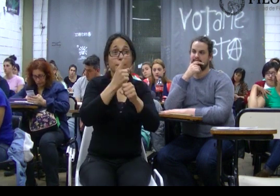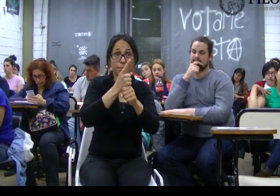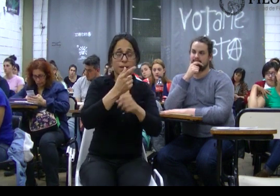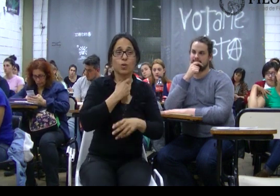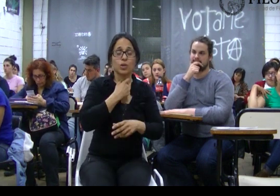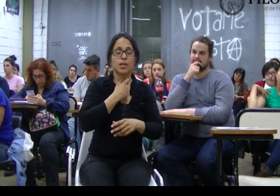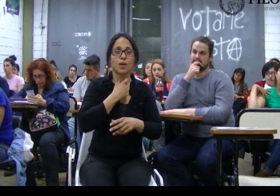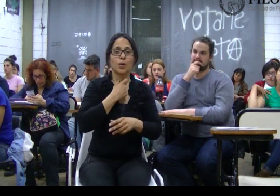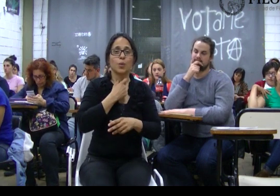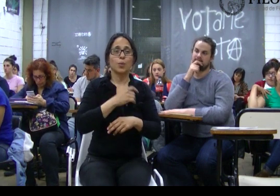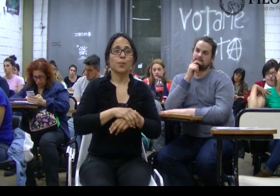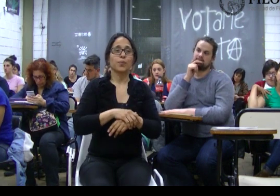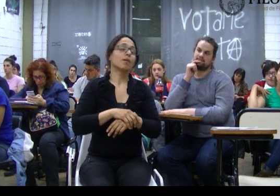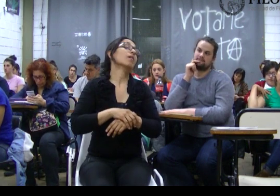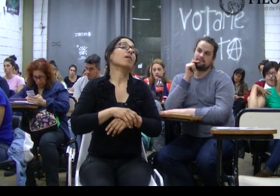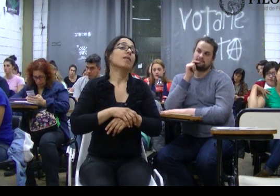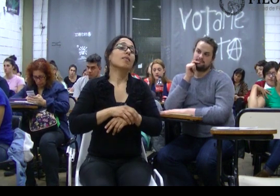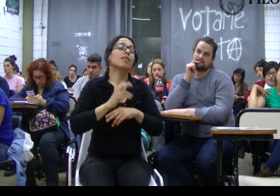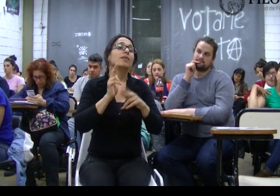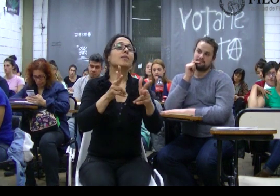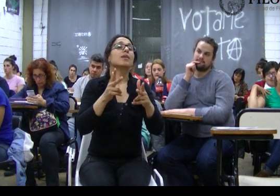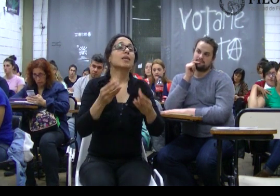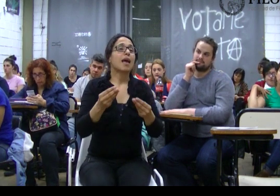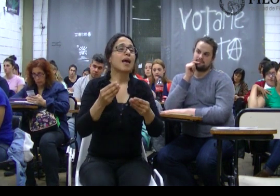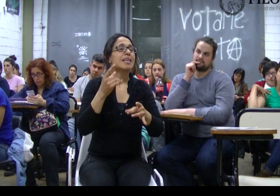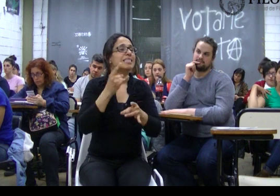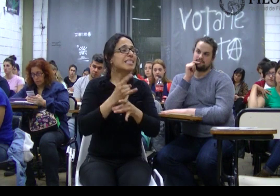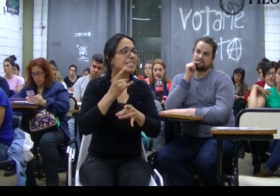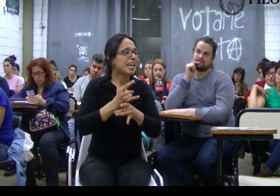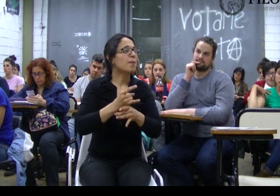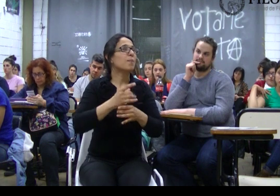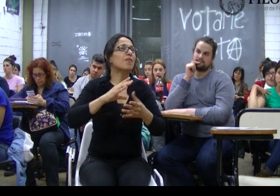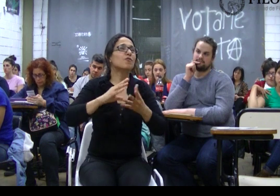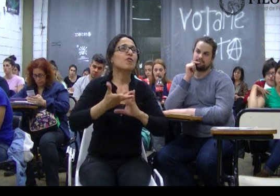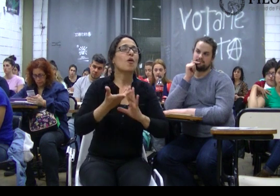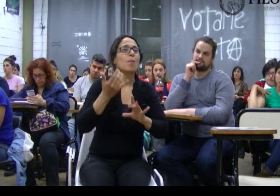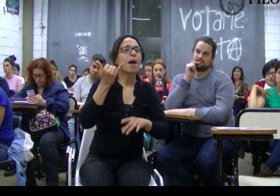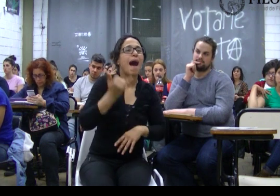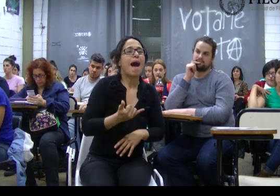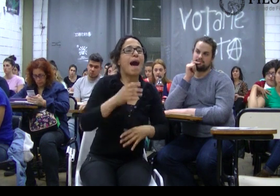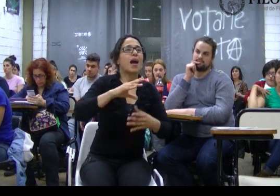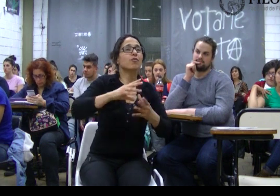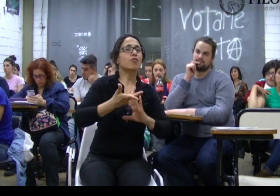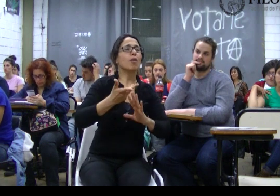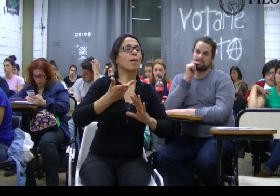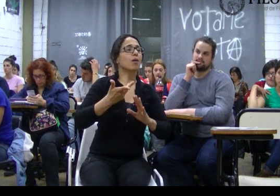lugar, quería comentar que es muy común que haya prejuicios sexistas y de género en